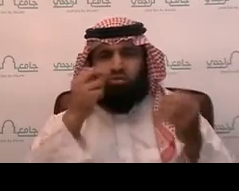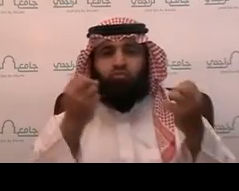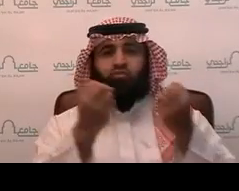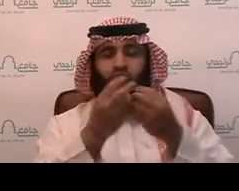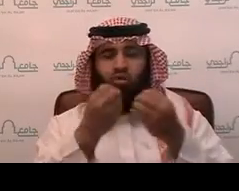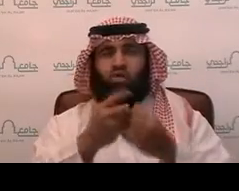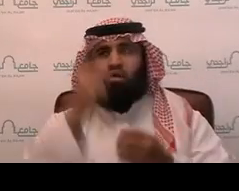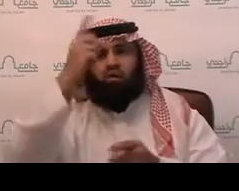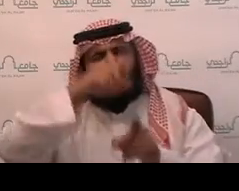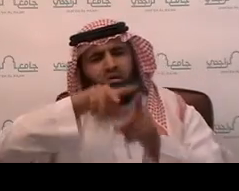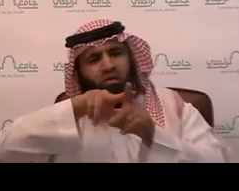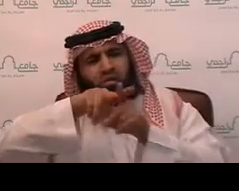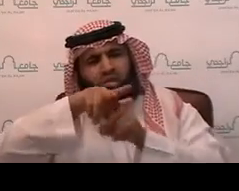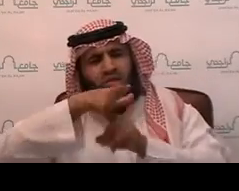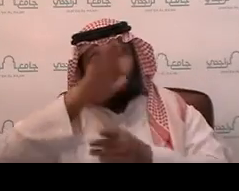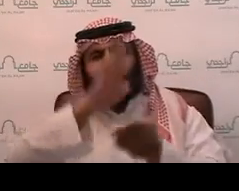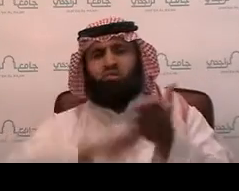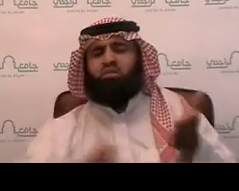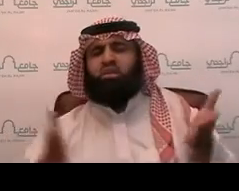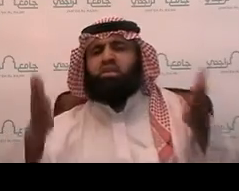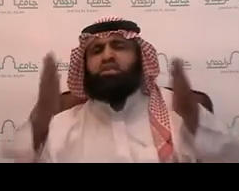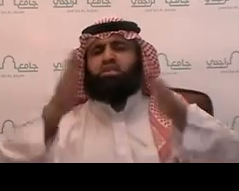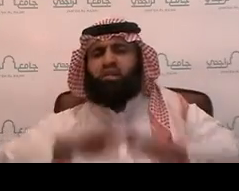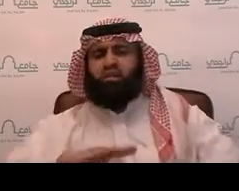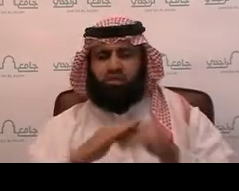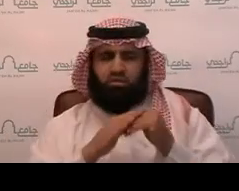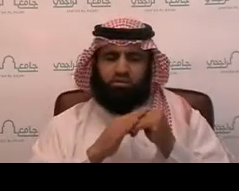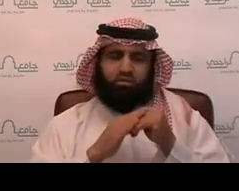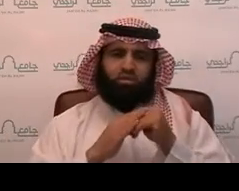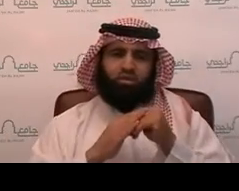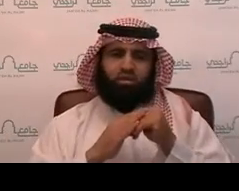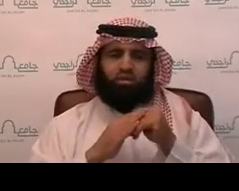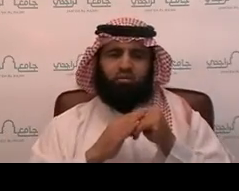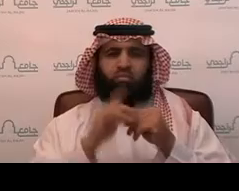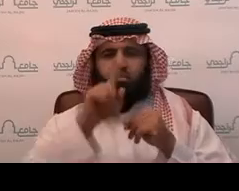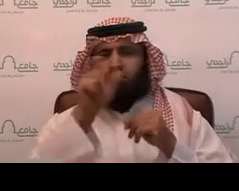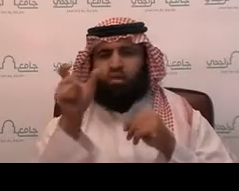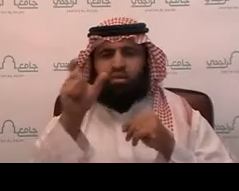بئيس بما كانوا يفسقون. قال ابن الجوزي رحمه الله